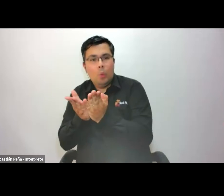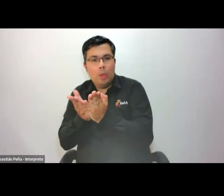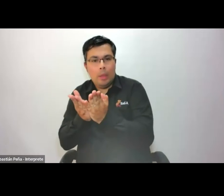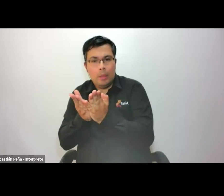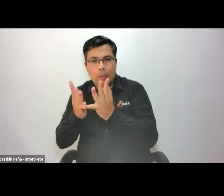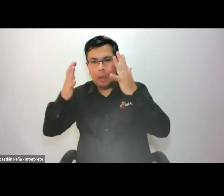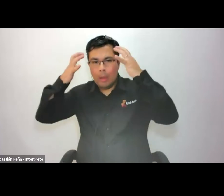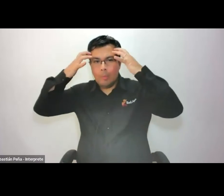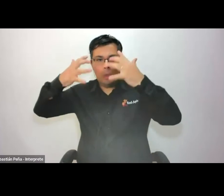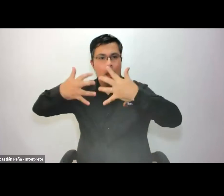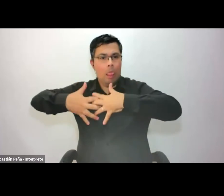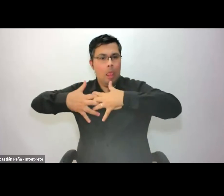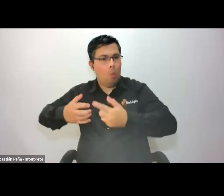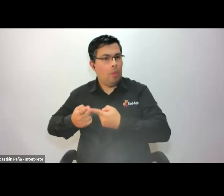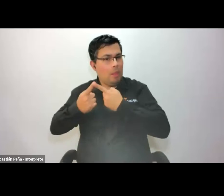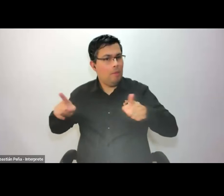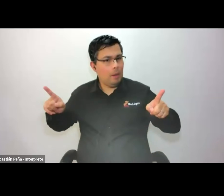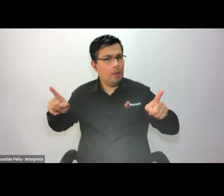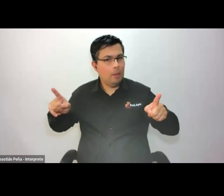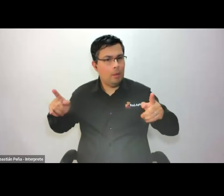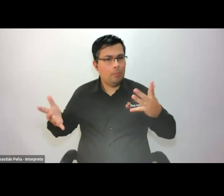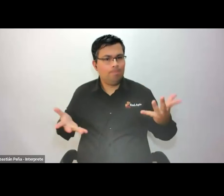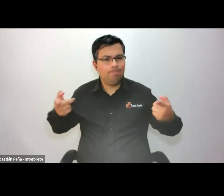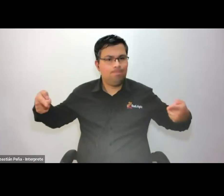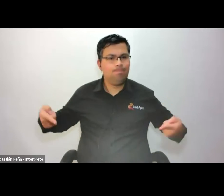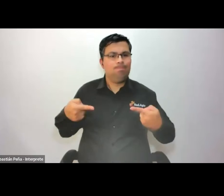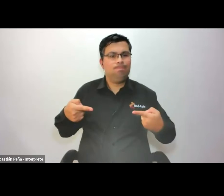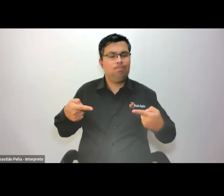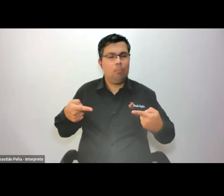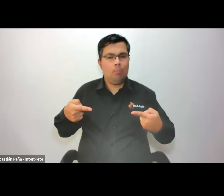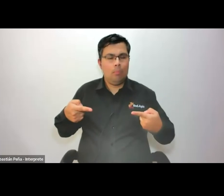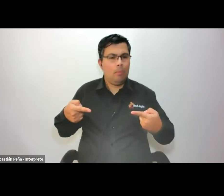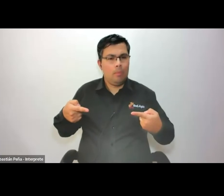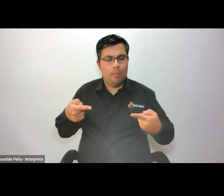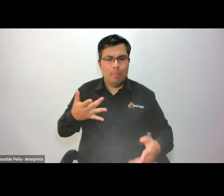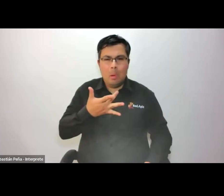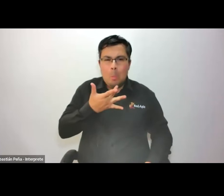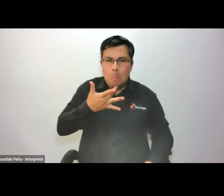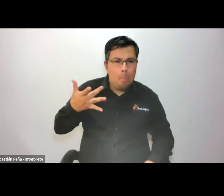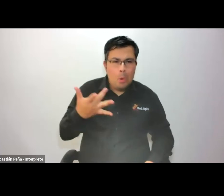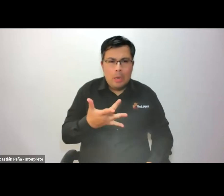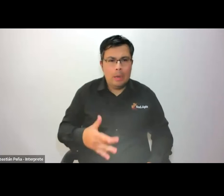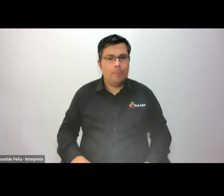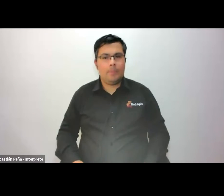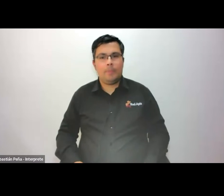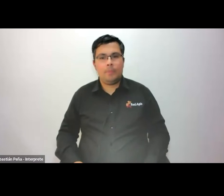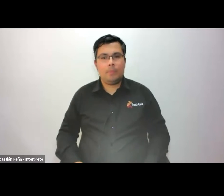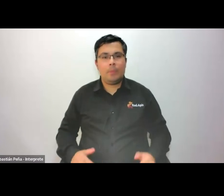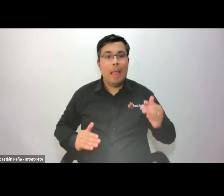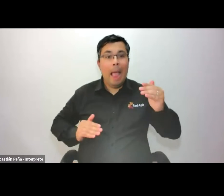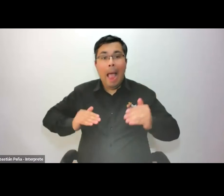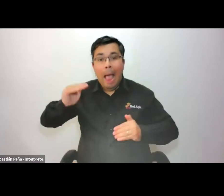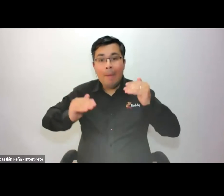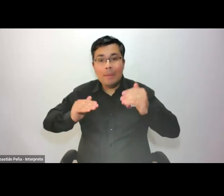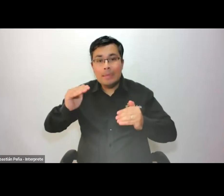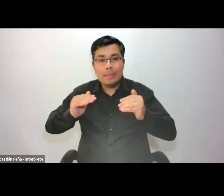ciertos roces en las comunidades educativas. Pero la pregunta es ¿por qué ocurre aquello, no? Y eso muchas veces ocurre porque las adecuaciones que hacemos a